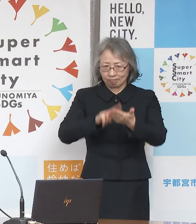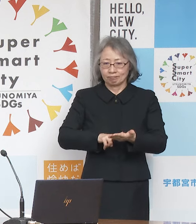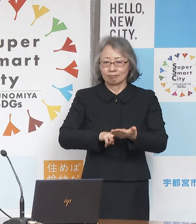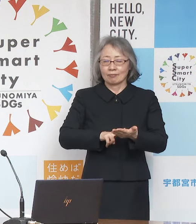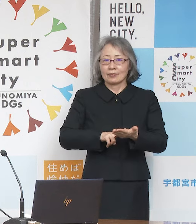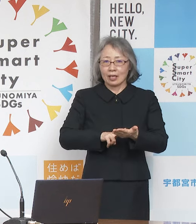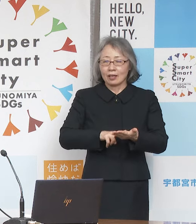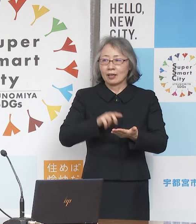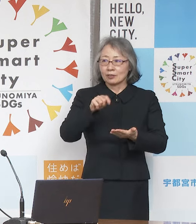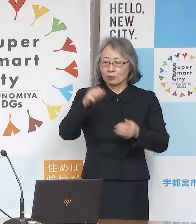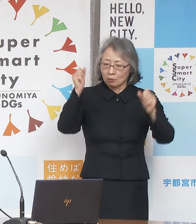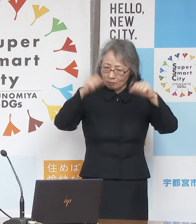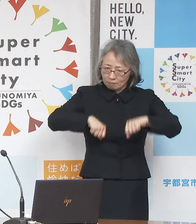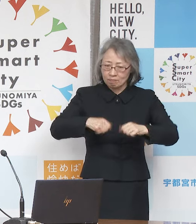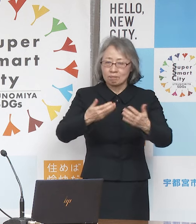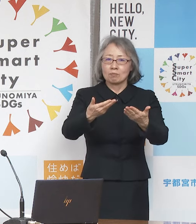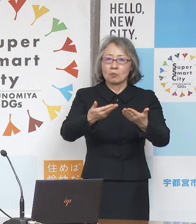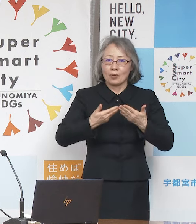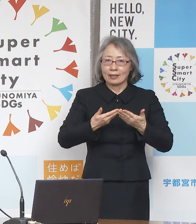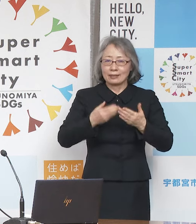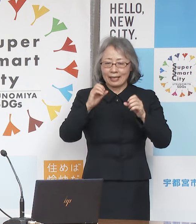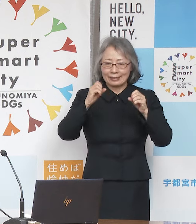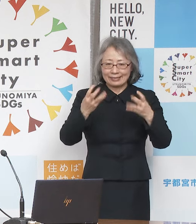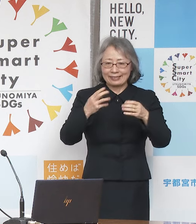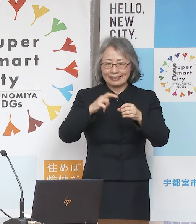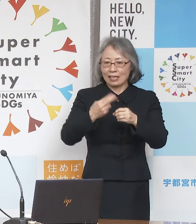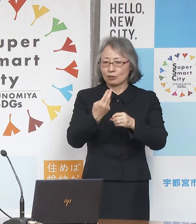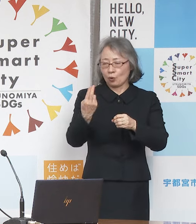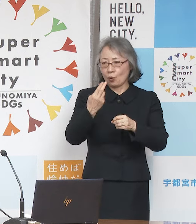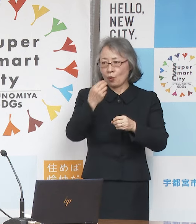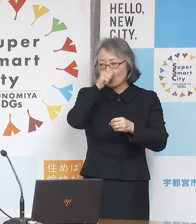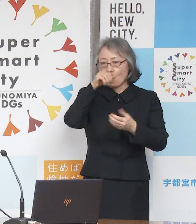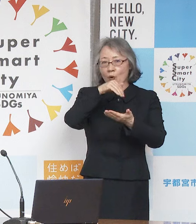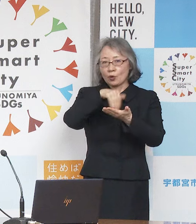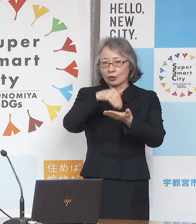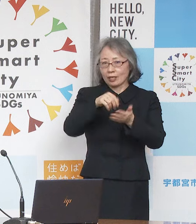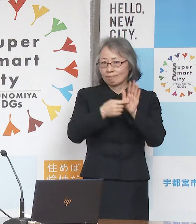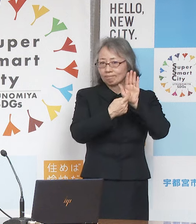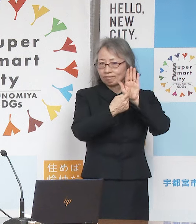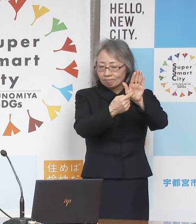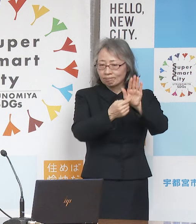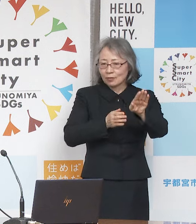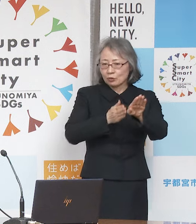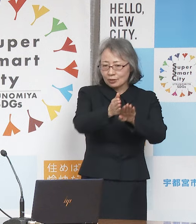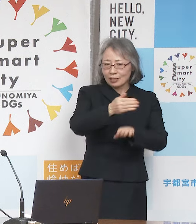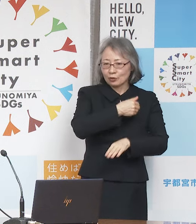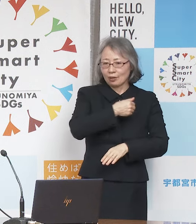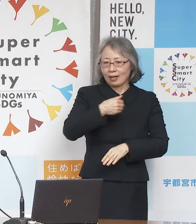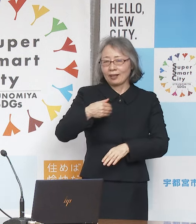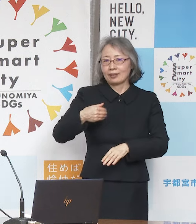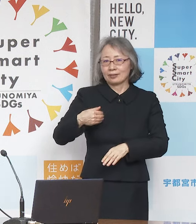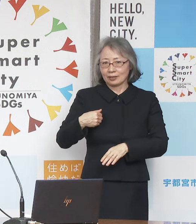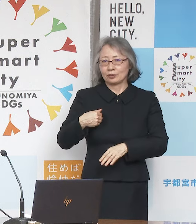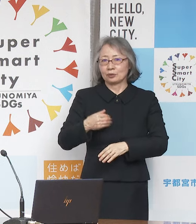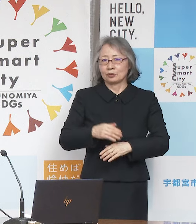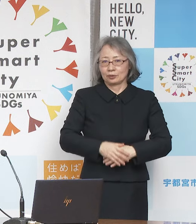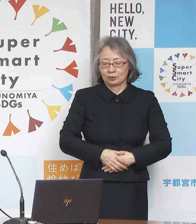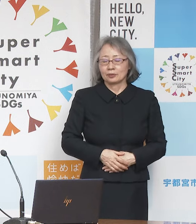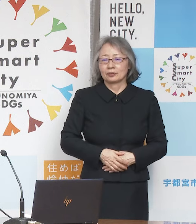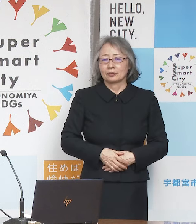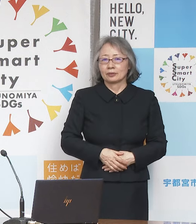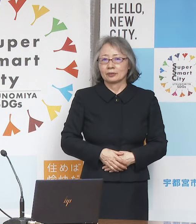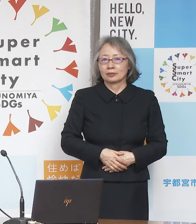をご承認いただいてえ新年度のま予算としてえスタートができるという話をさせていただきました